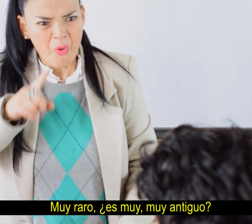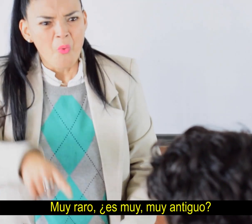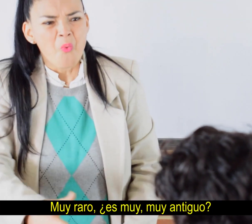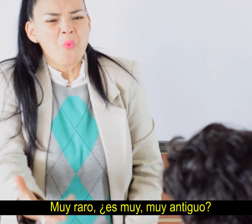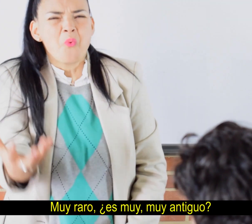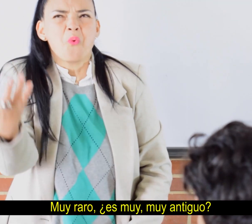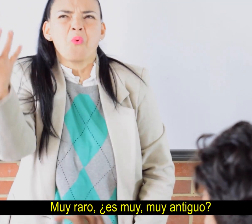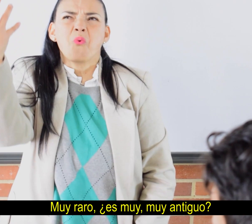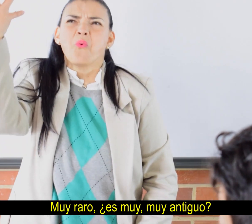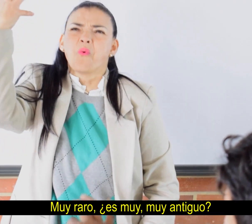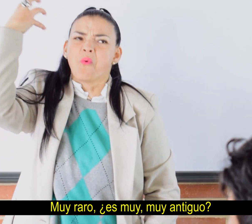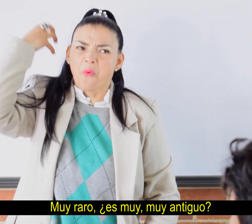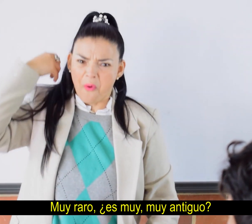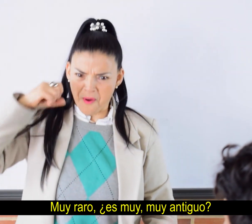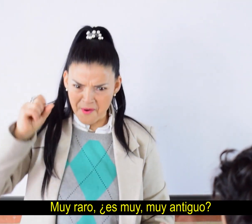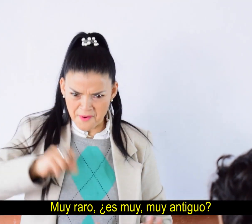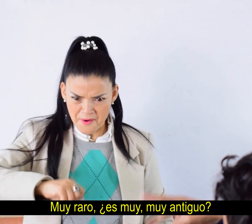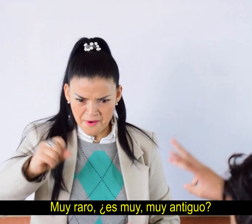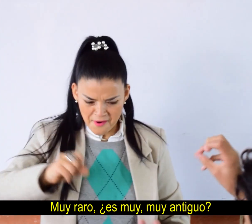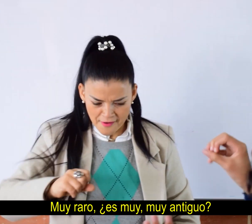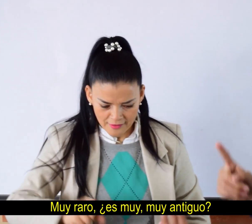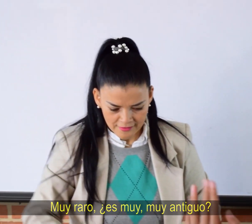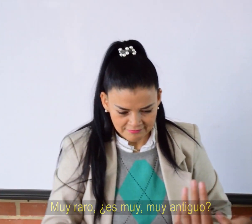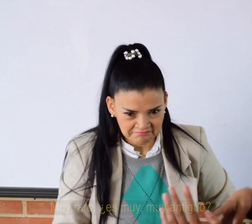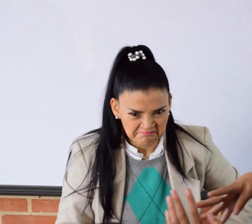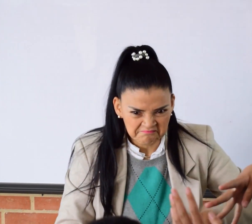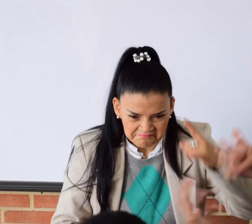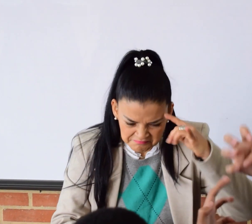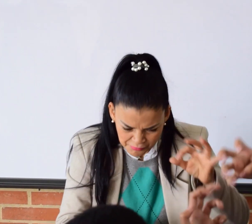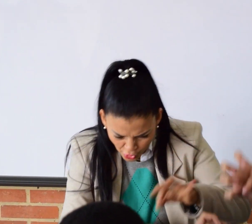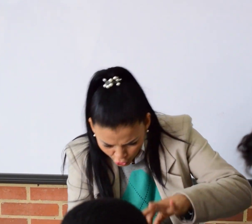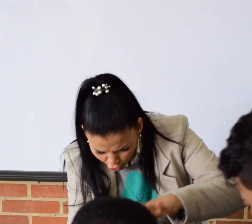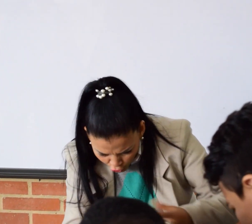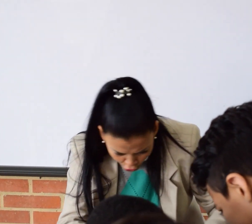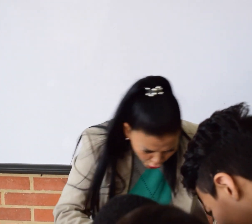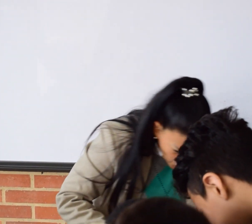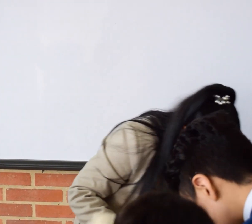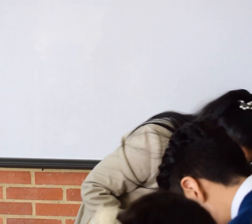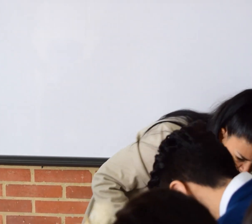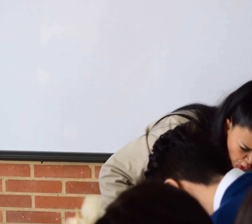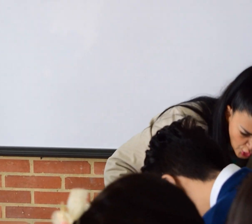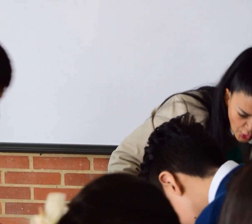Muy raro. Es muy, muy antiguo.